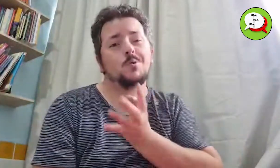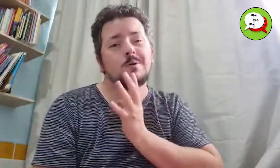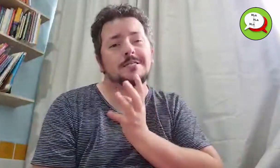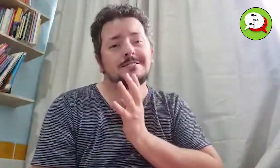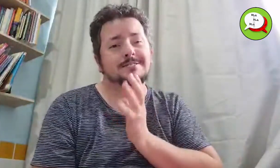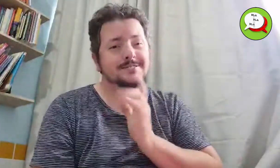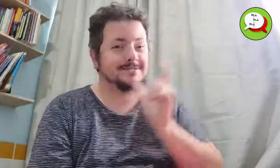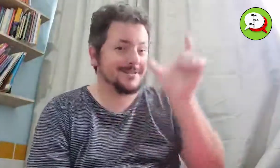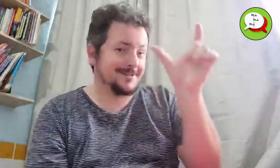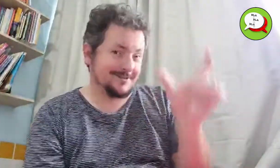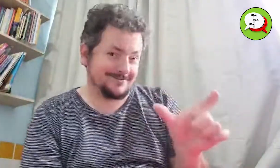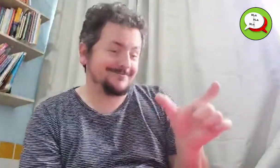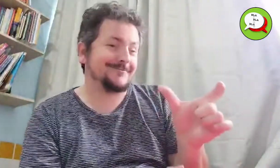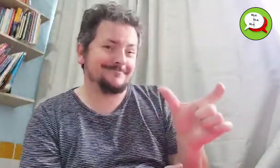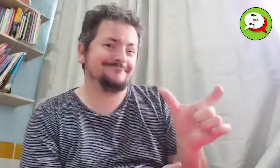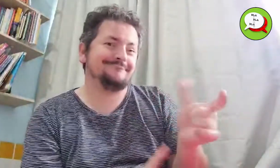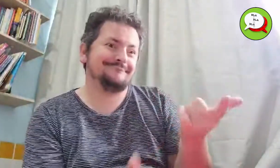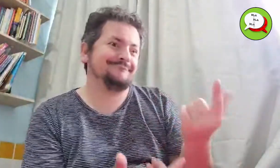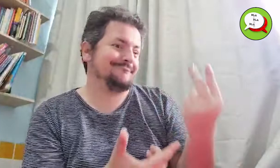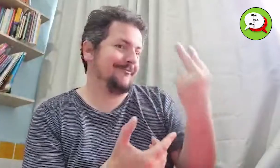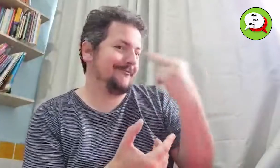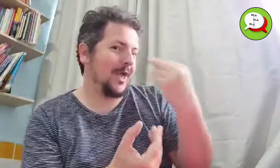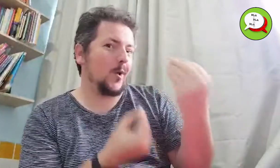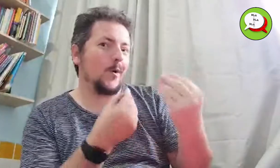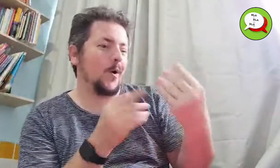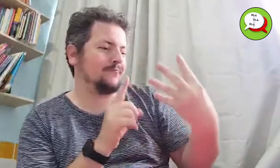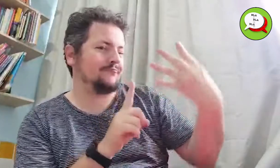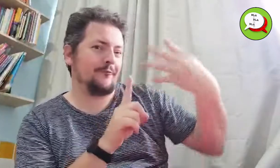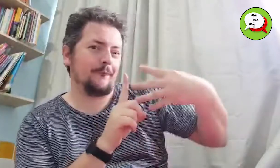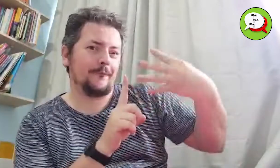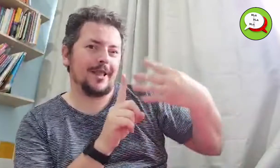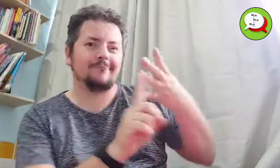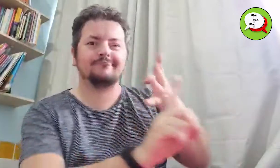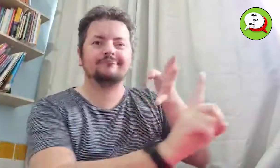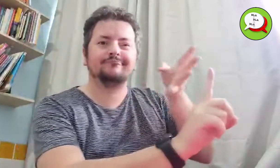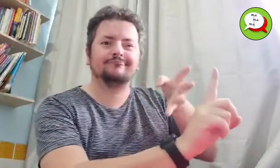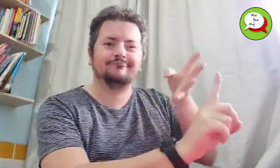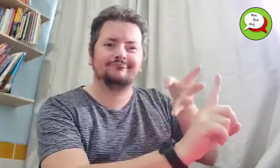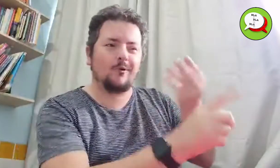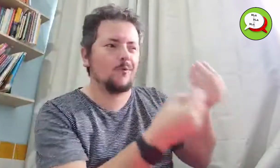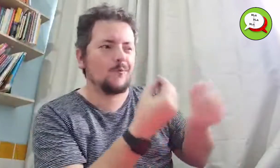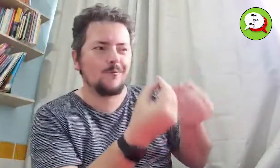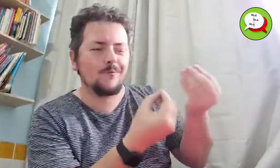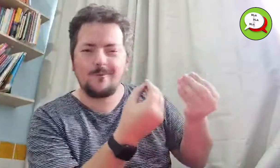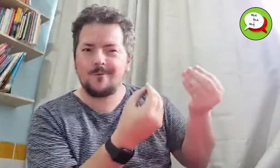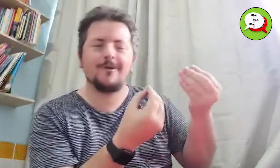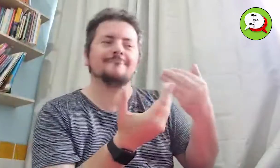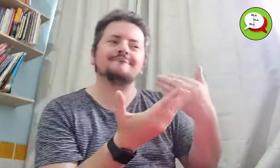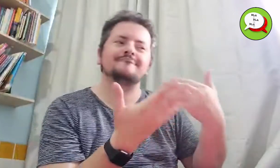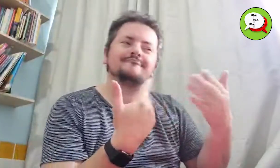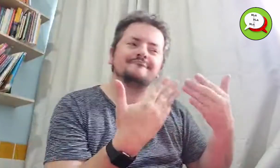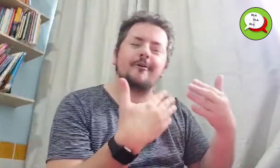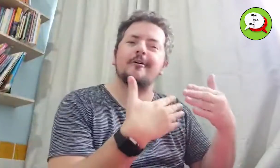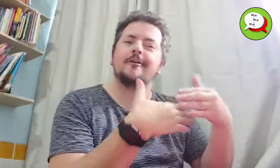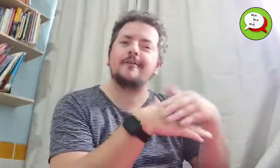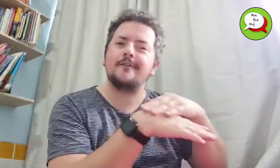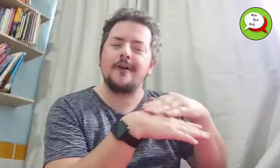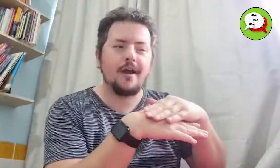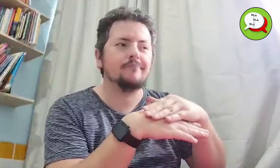através do social dele, para conhecer o que ele gostava, utilizar as referências dele